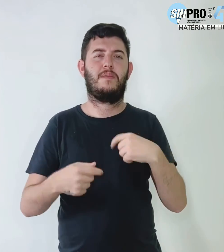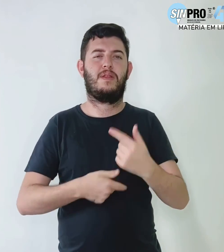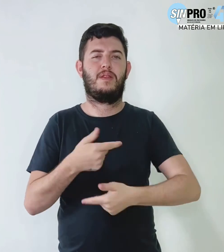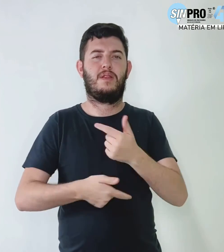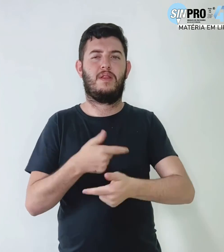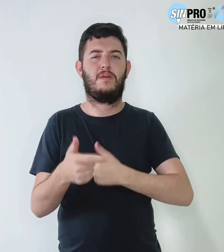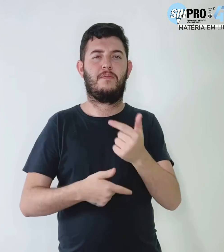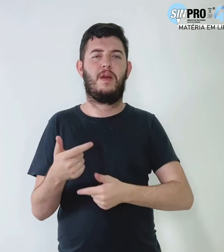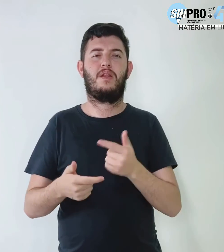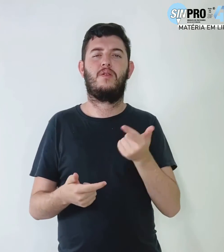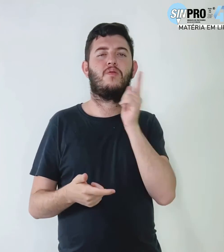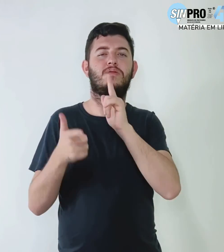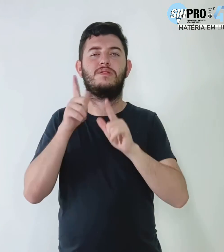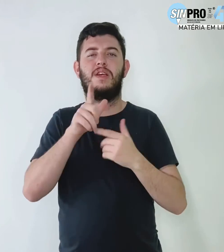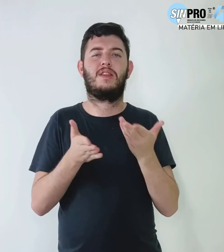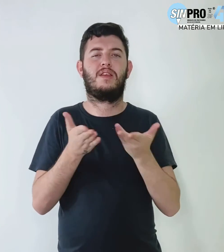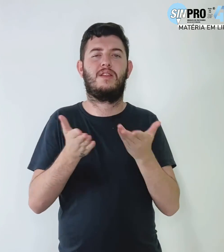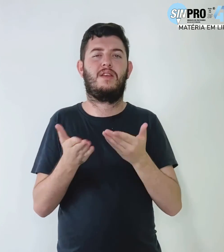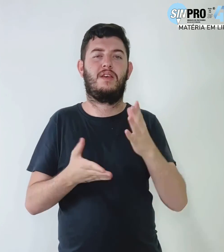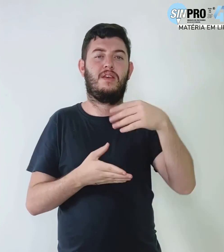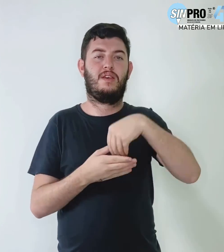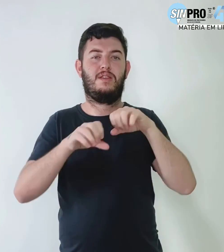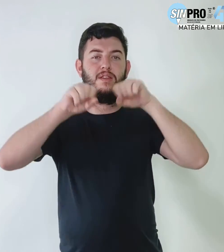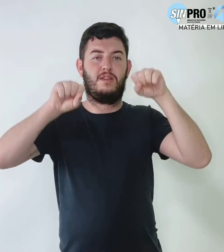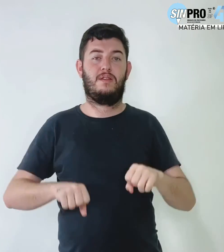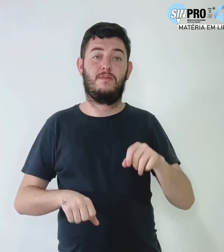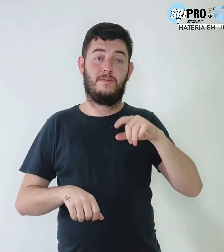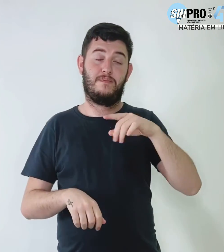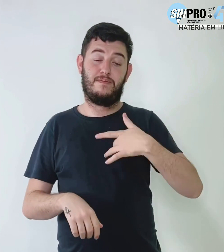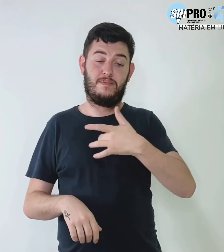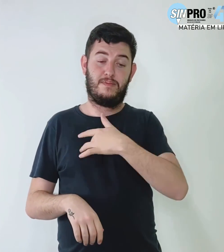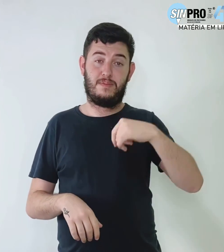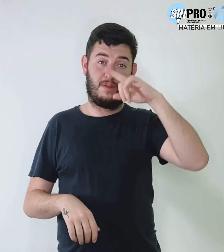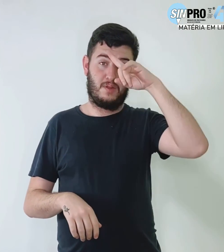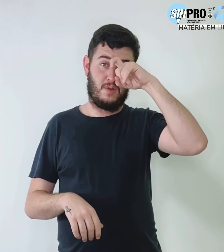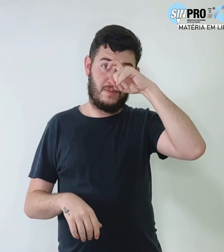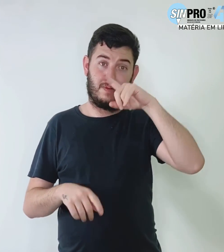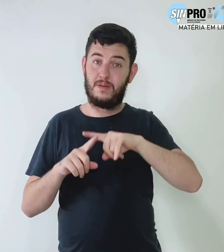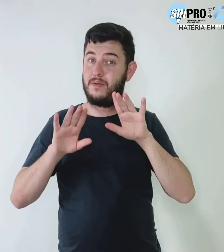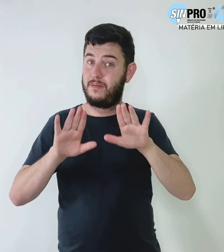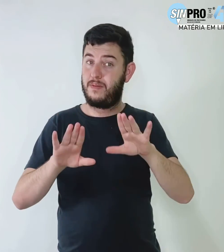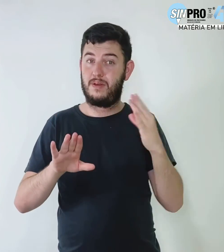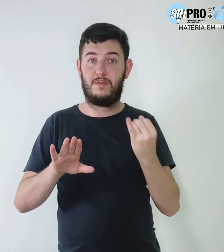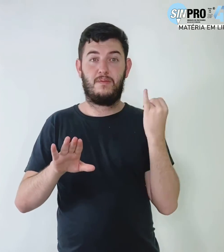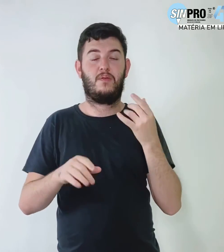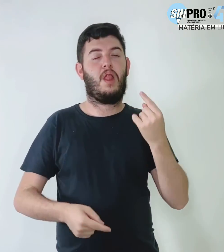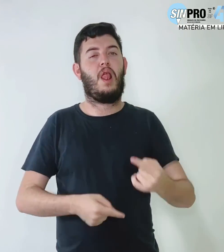nossa capacidade operacional dê conta. E isso traz uma discussão